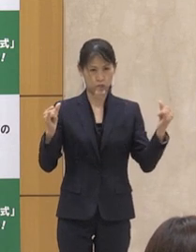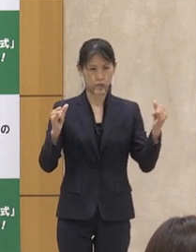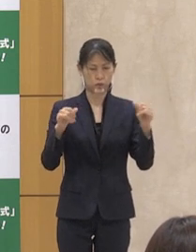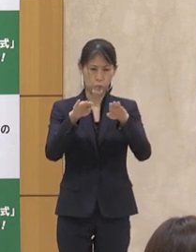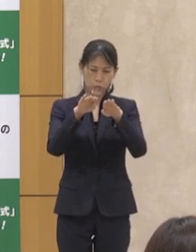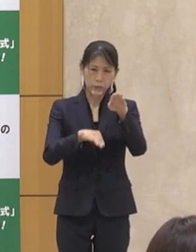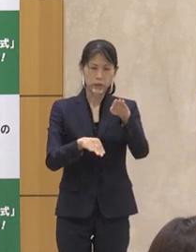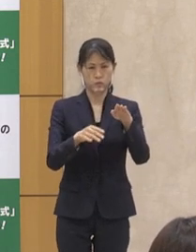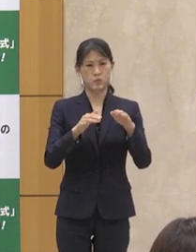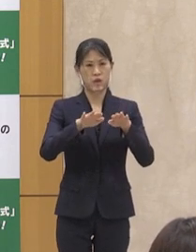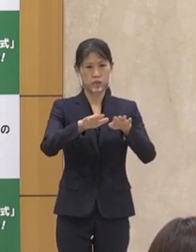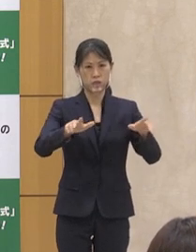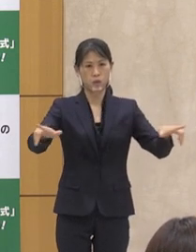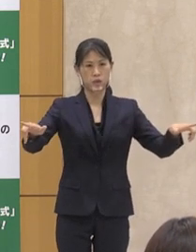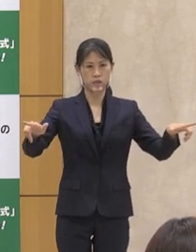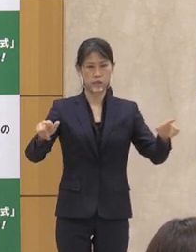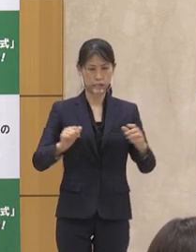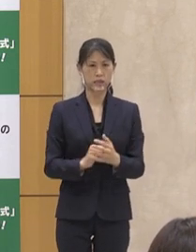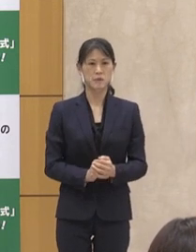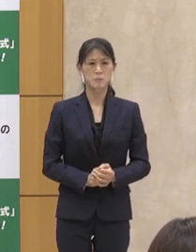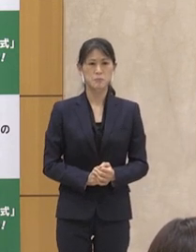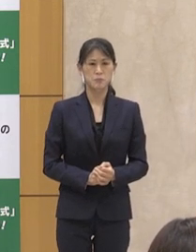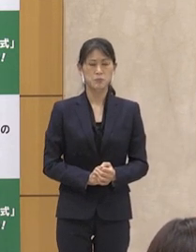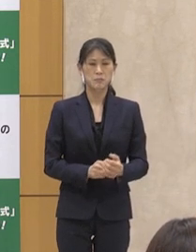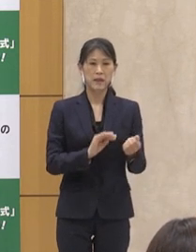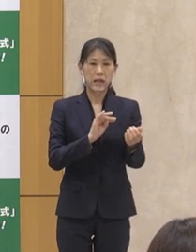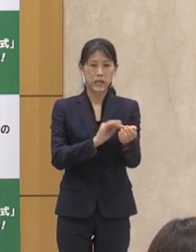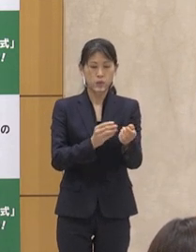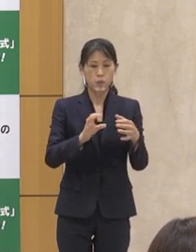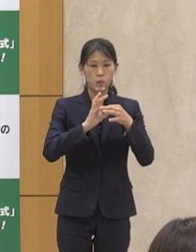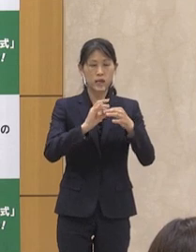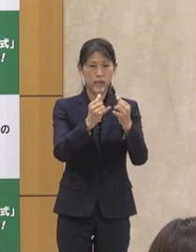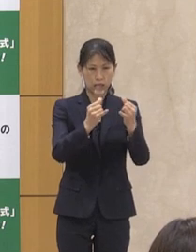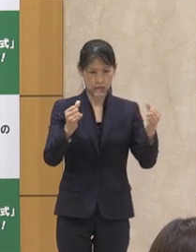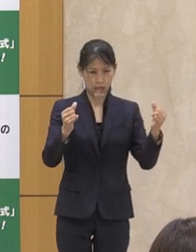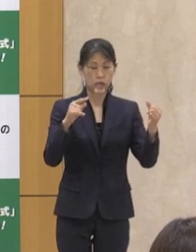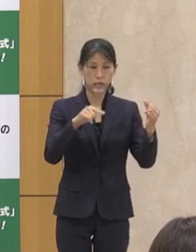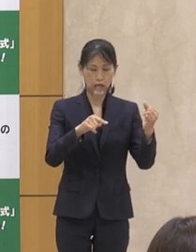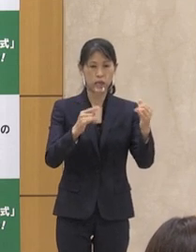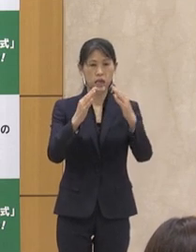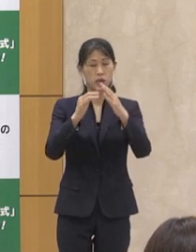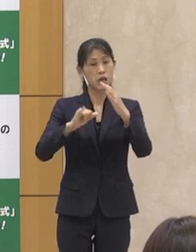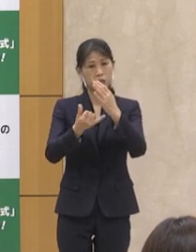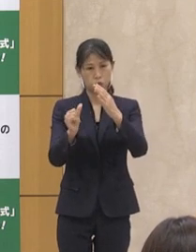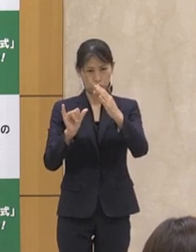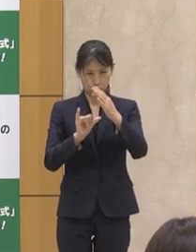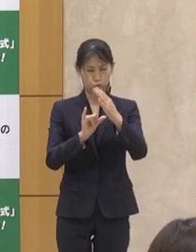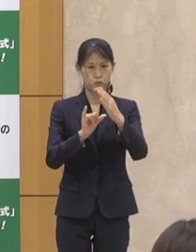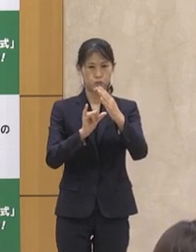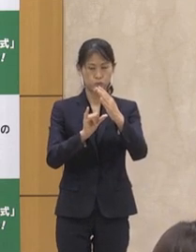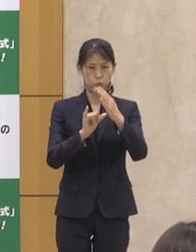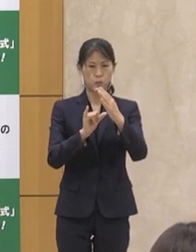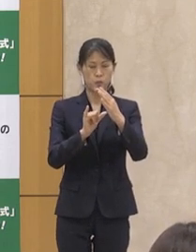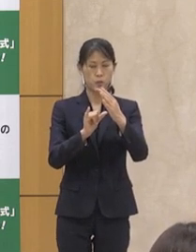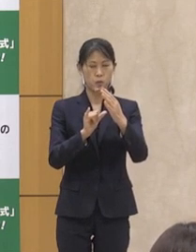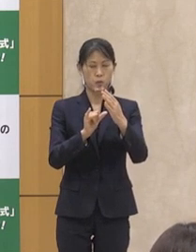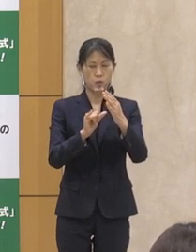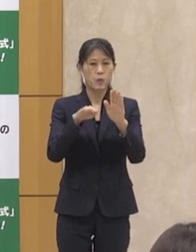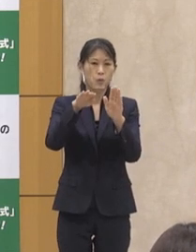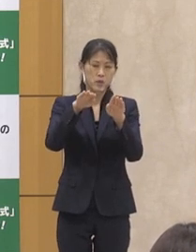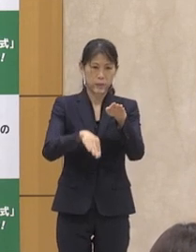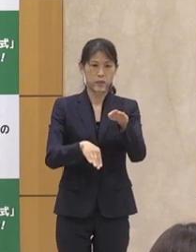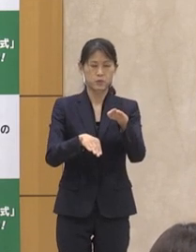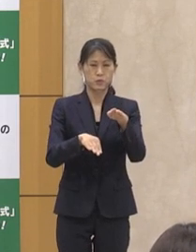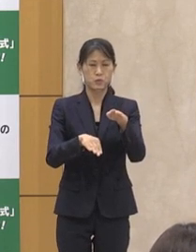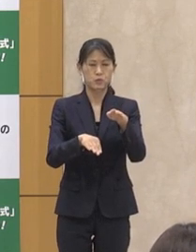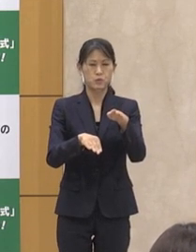、さらには医療関係者あるいはその家族、ご家族までもが言われのない差別で苦しんでおられ